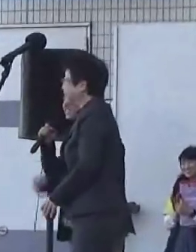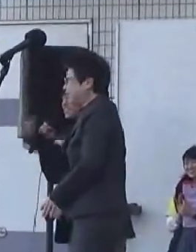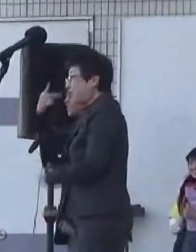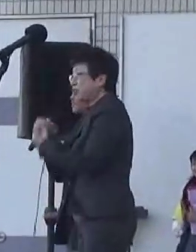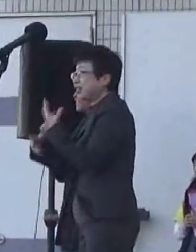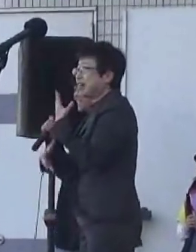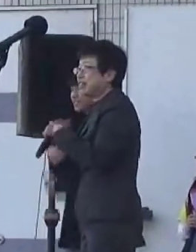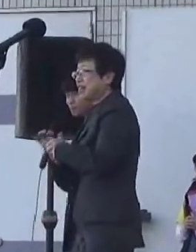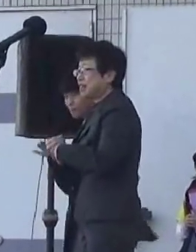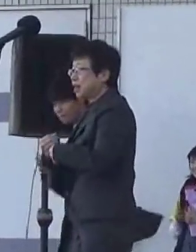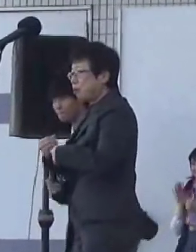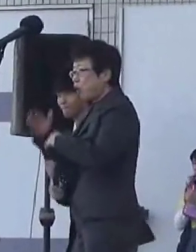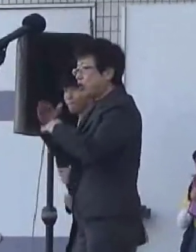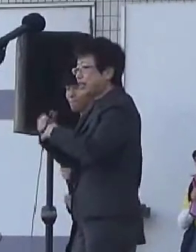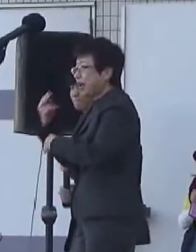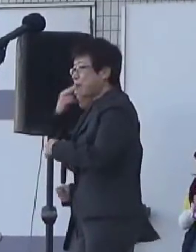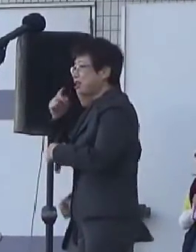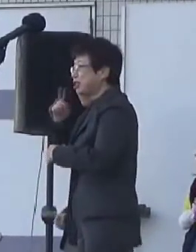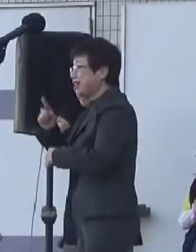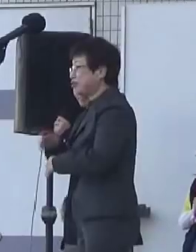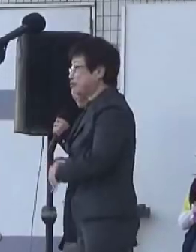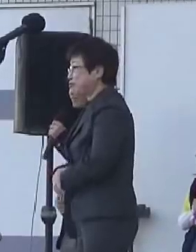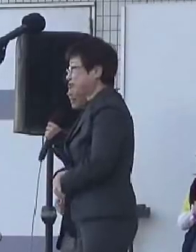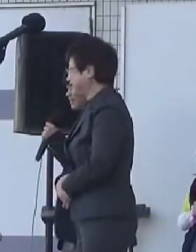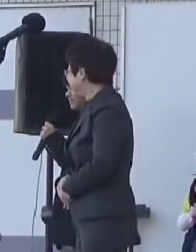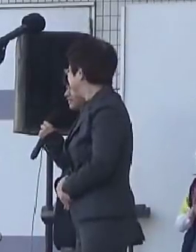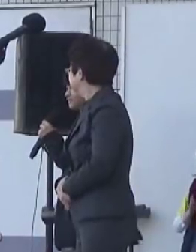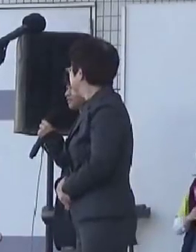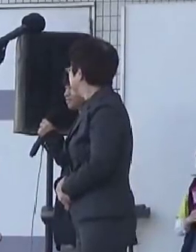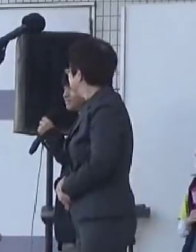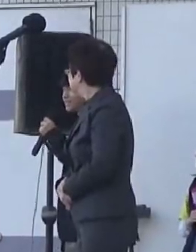高校1年生の重松です。